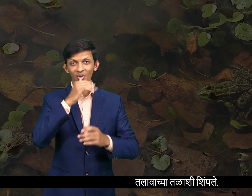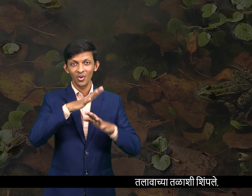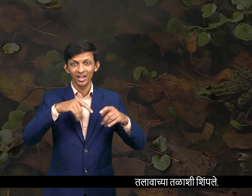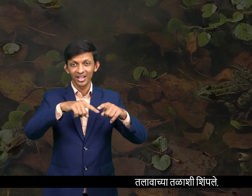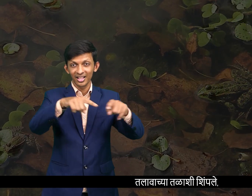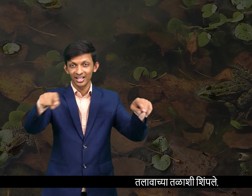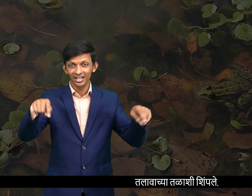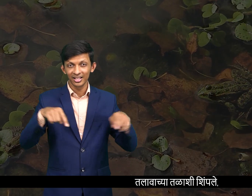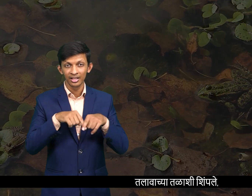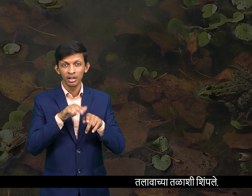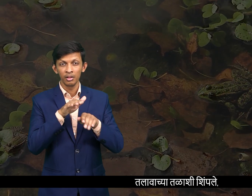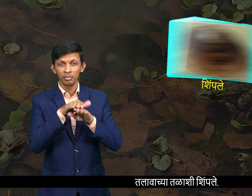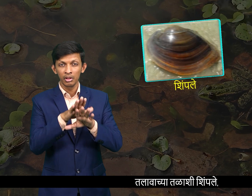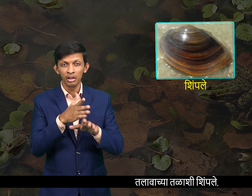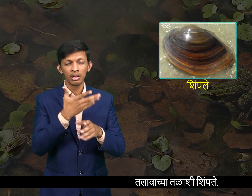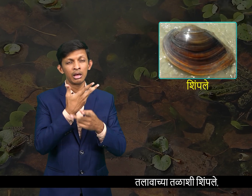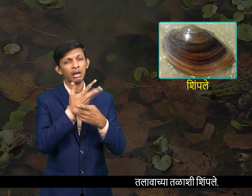तलावाच्या तळाशी शिंपले,